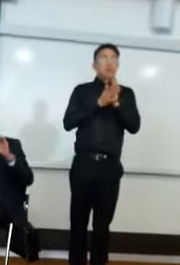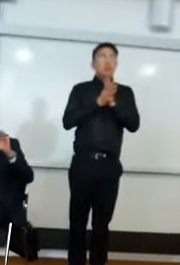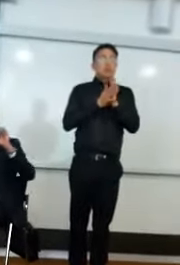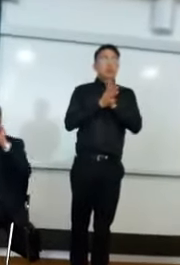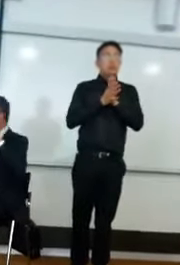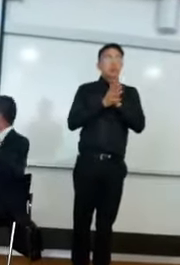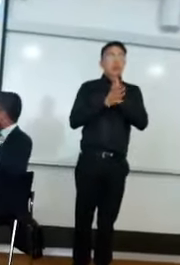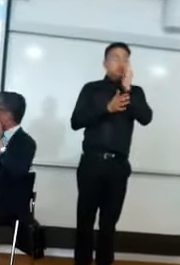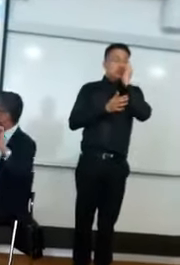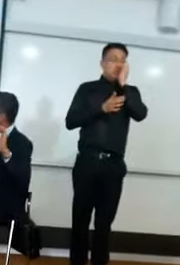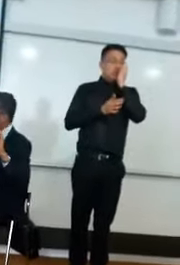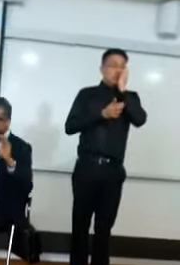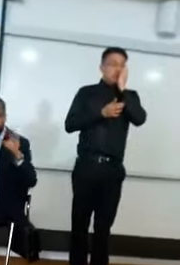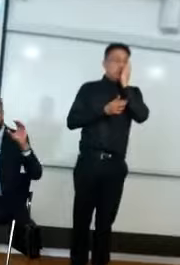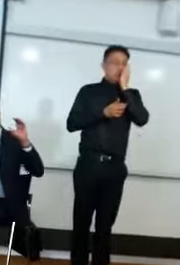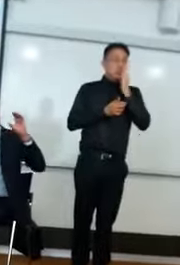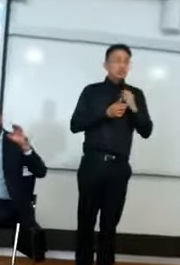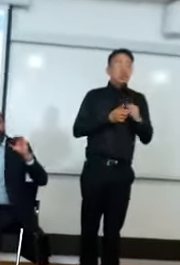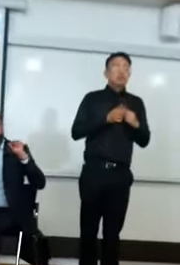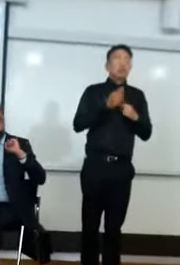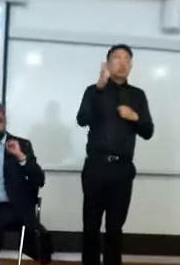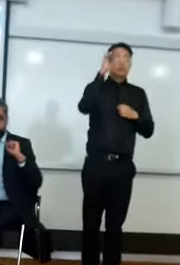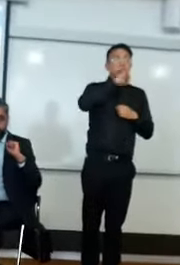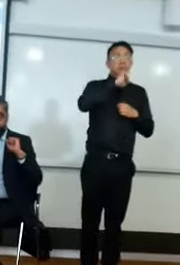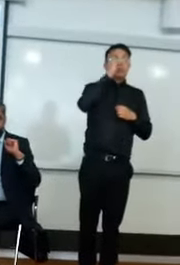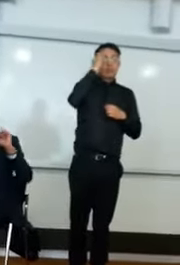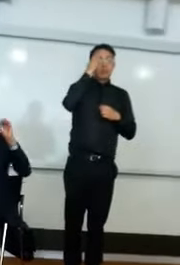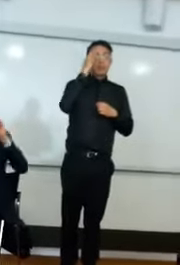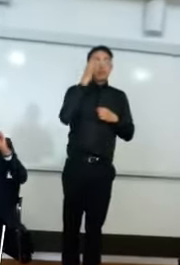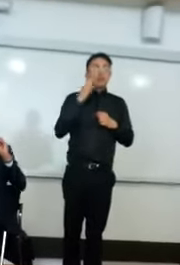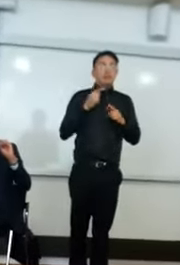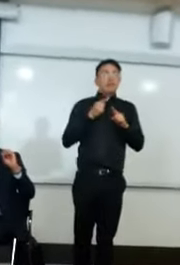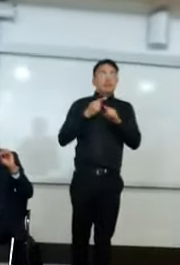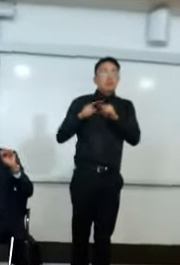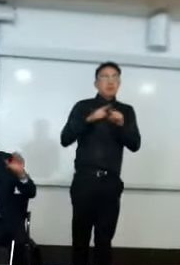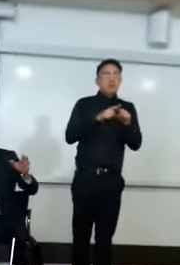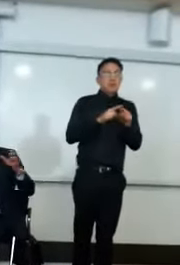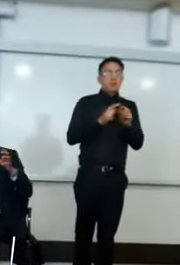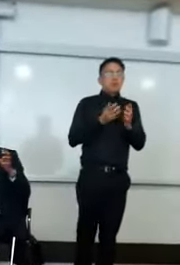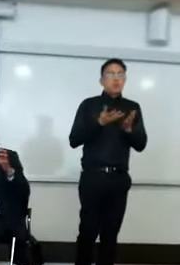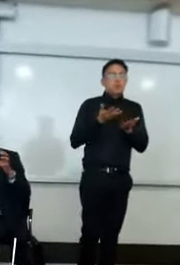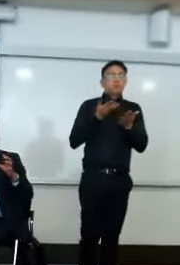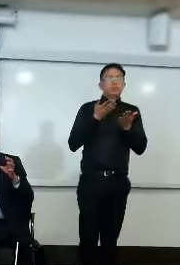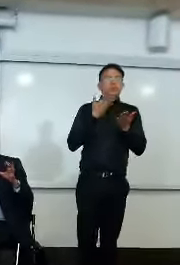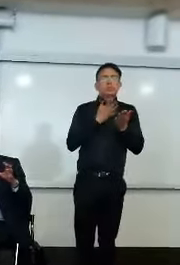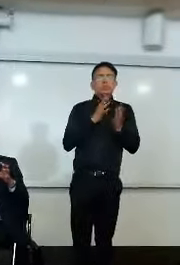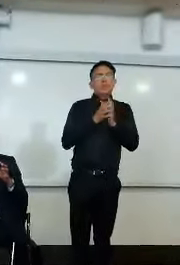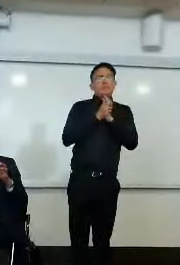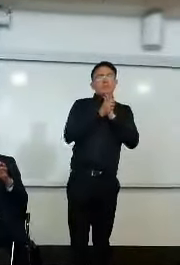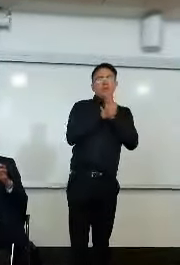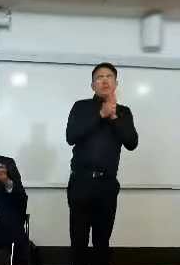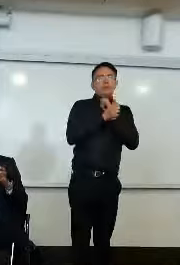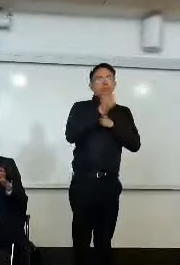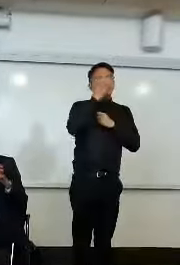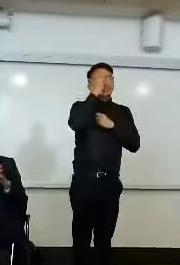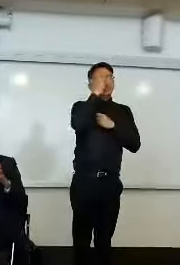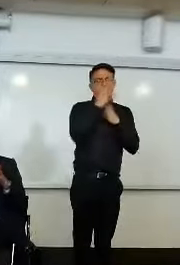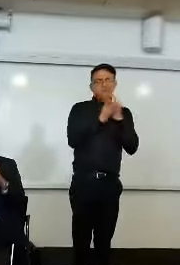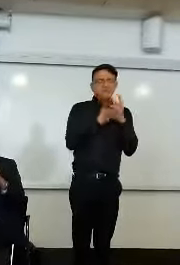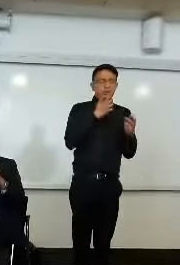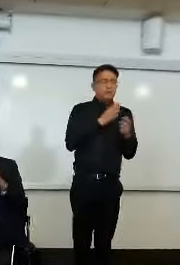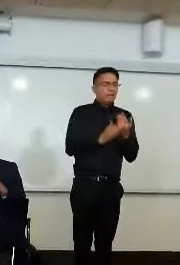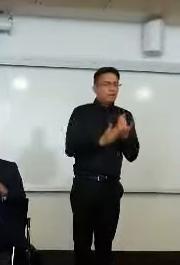diferencias, ok, van a encontrar esas diferencias para, de acuerdo con esas competencias. Usualmente el sistema no es tan fácil,